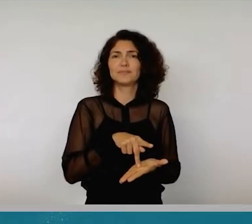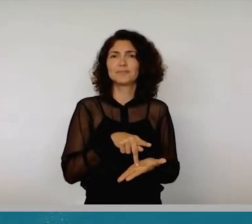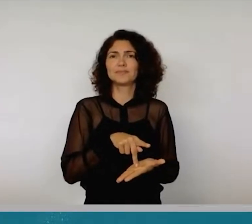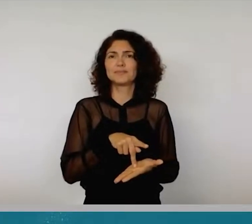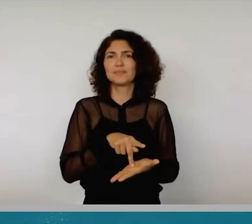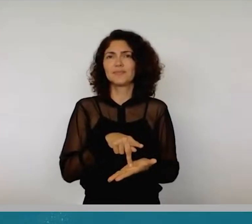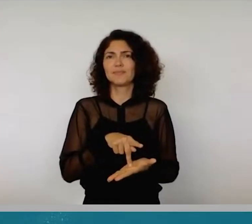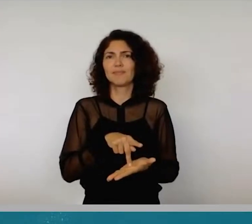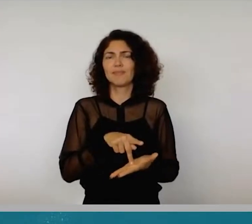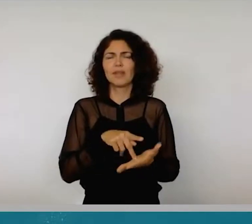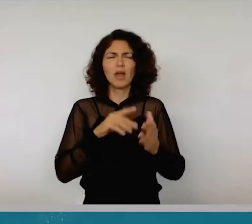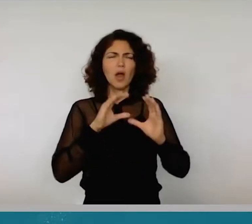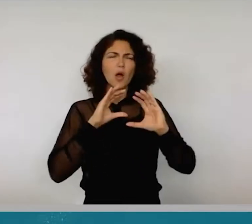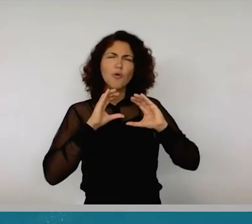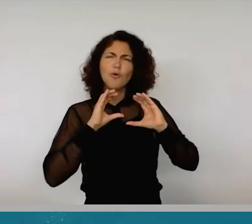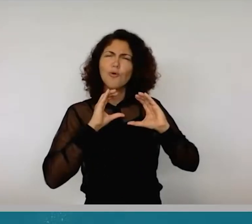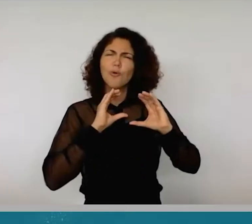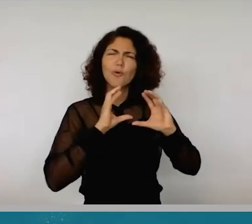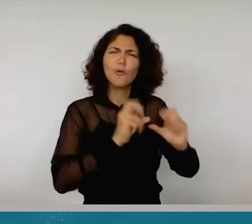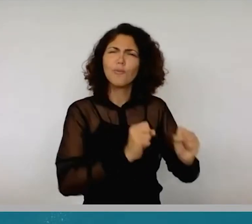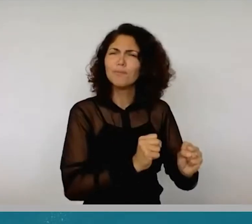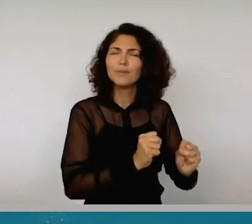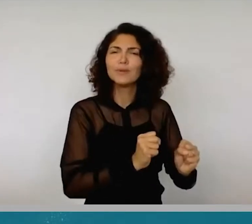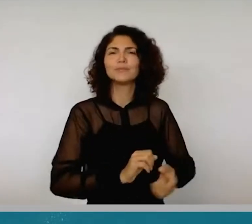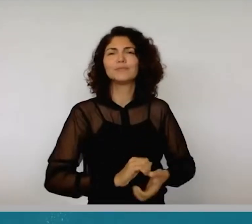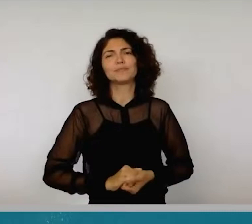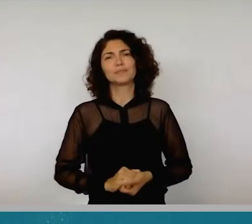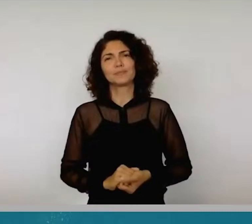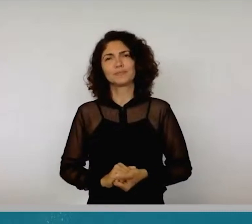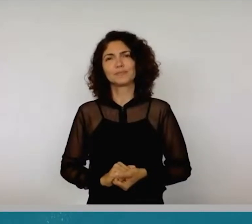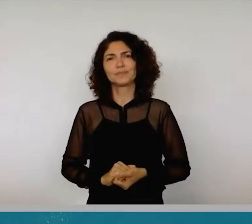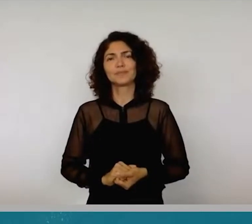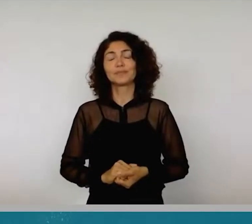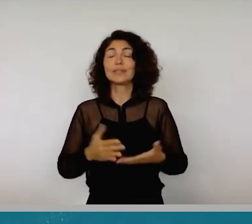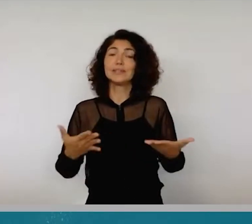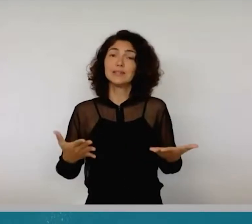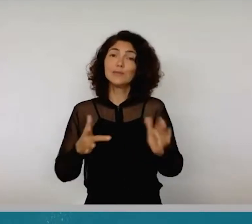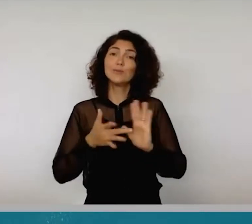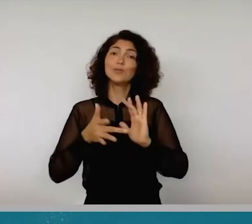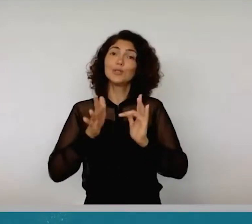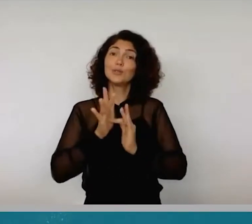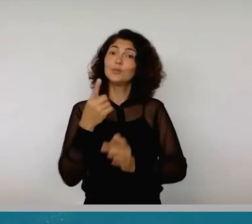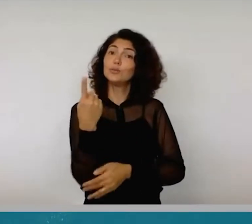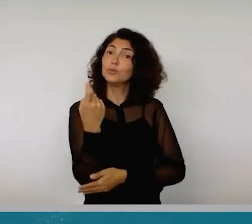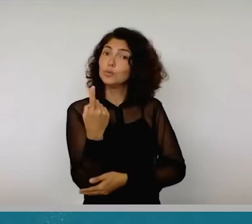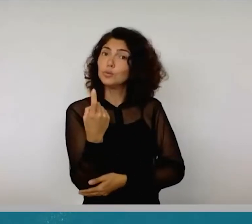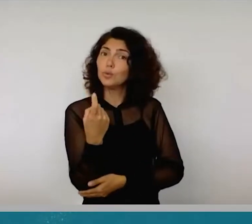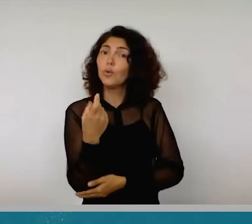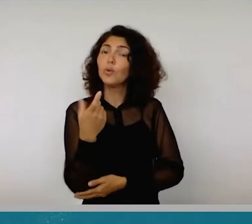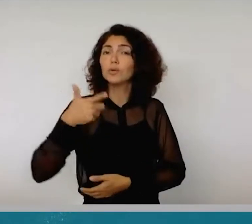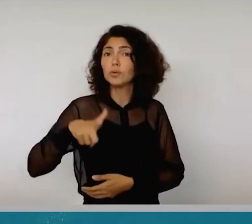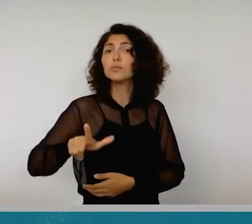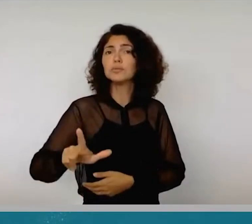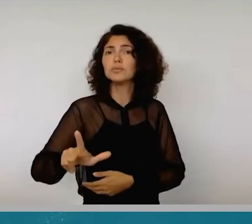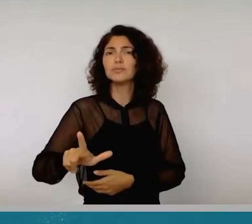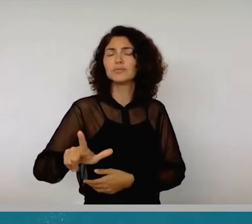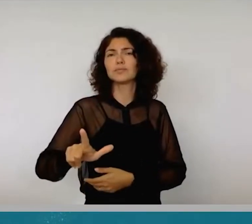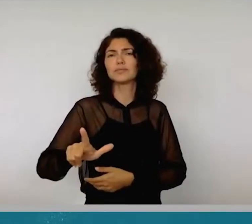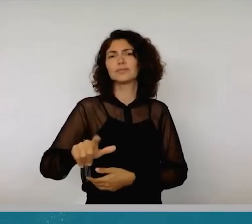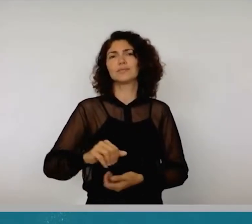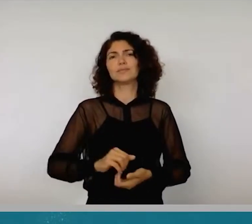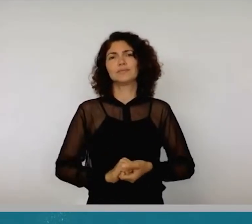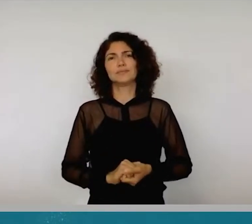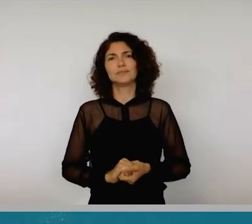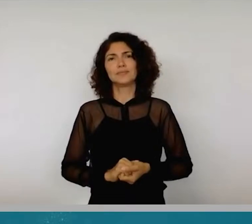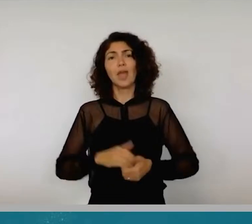completude. Então, ele é o único que tem qualificação